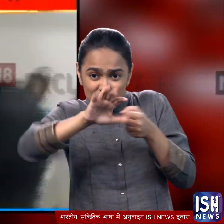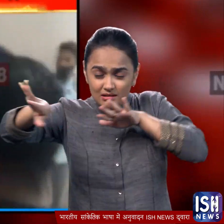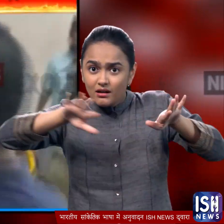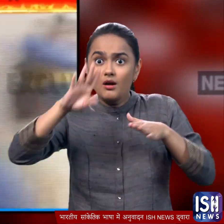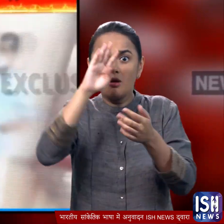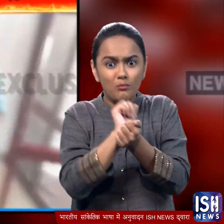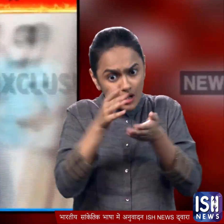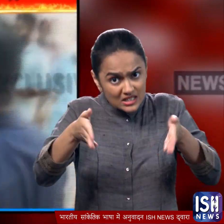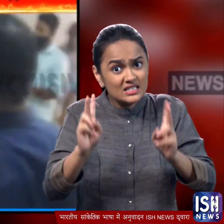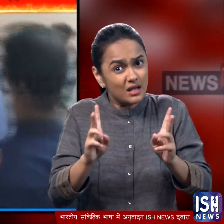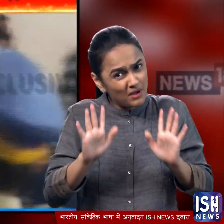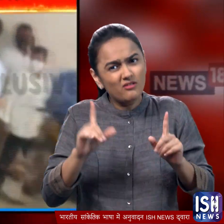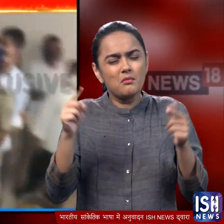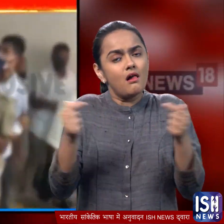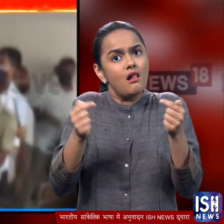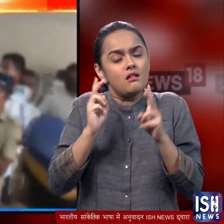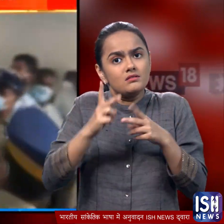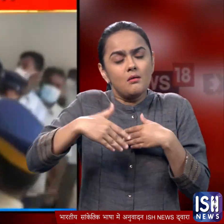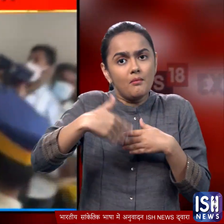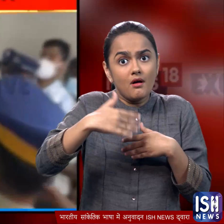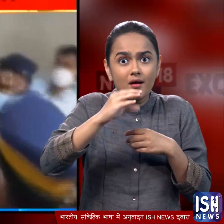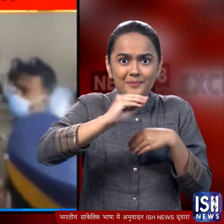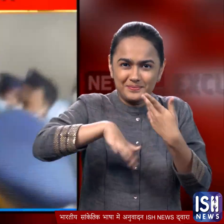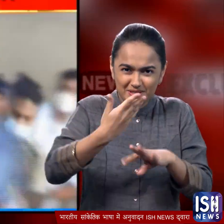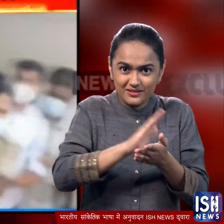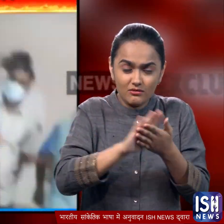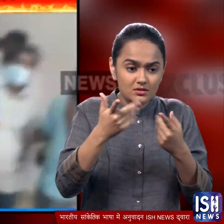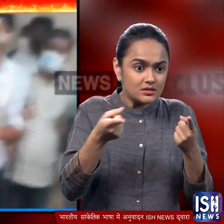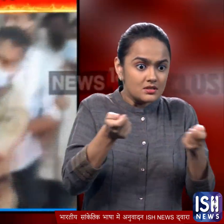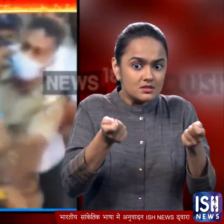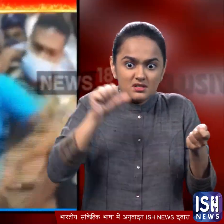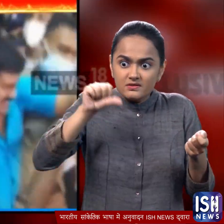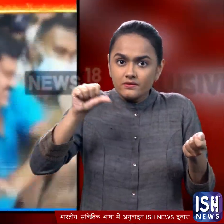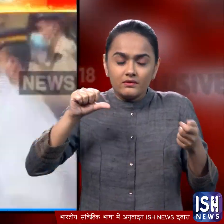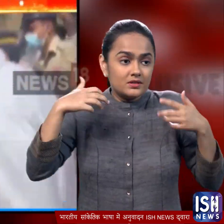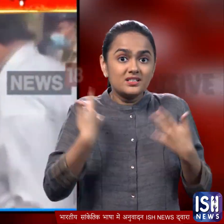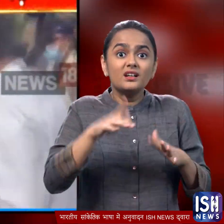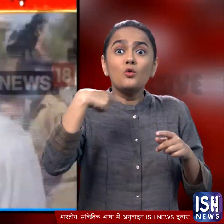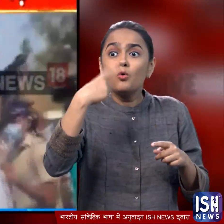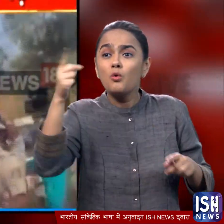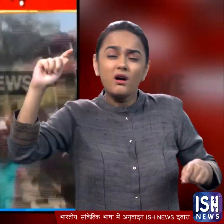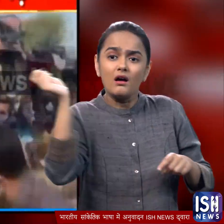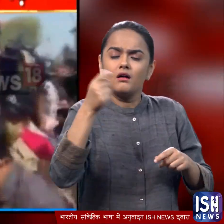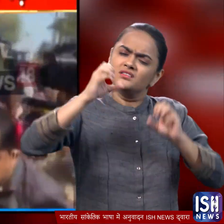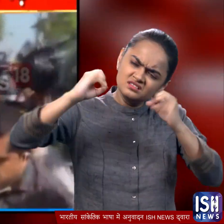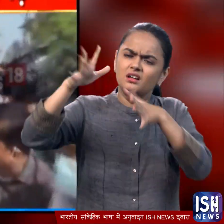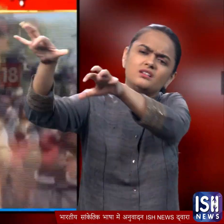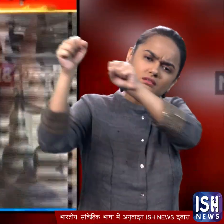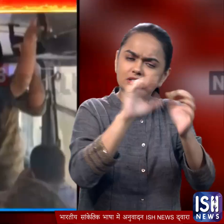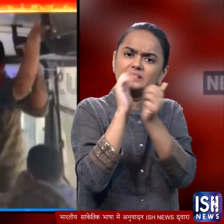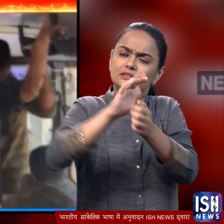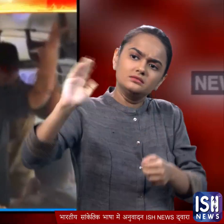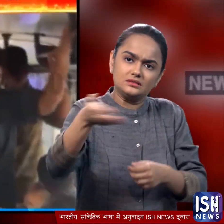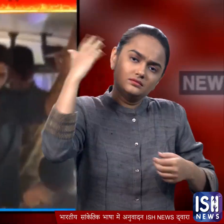की मौजूदगी में यह हंगामा काफी देर तक चलता रहा। हालांकि जब हालात बेकाबू हो गए तो पुलिस ने हंगामा कर रहे लोगों को हिरासत में लेना शुरू कर